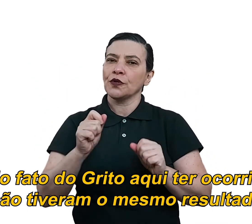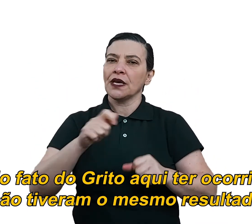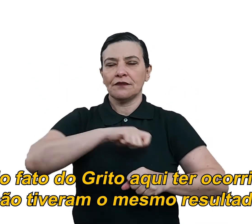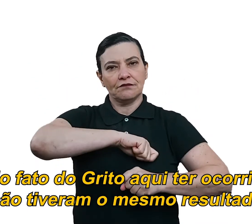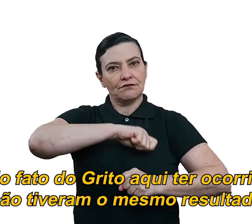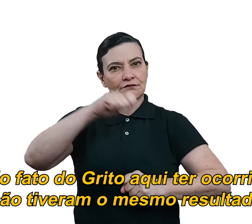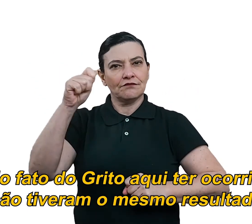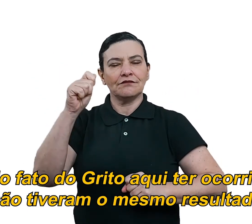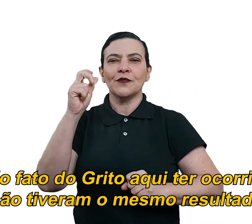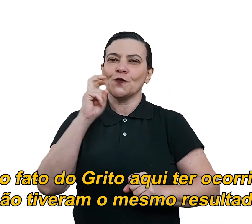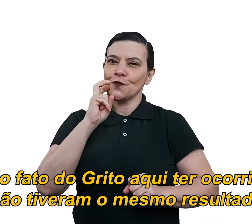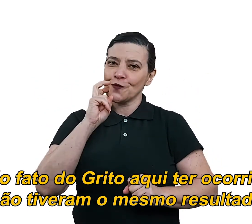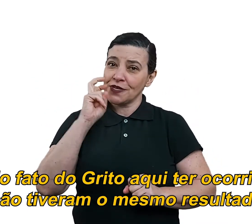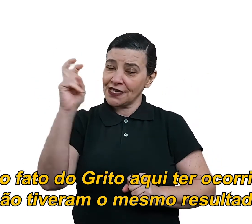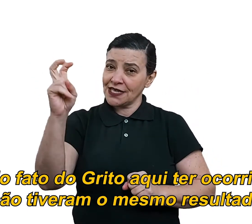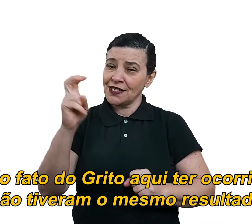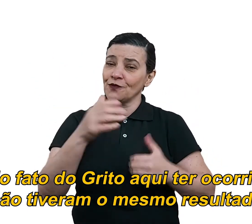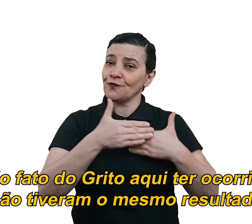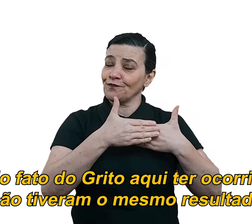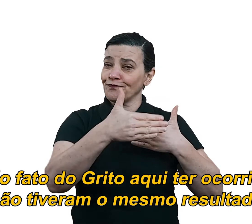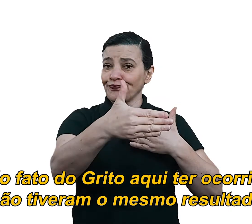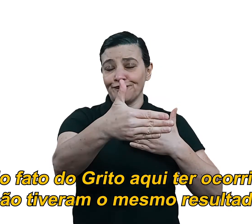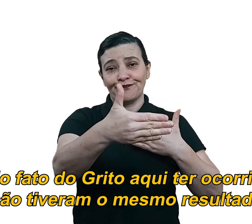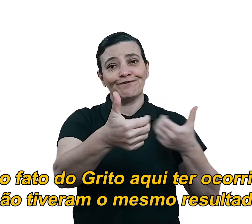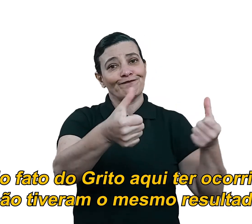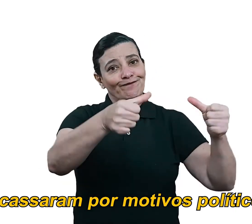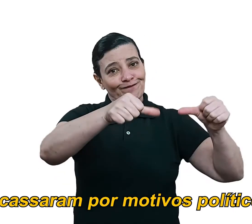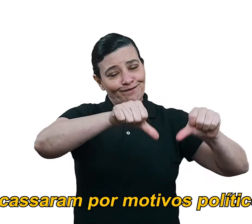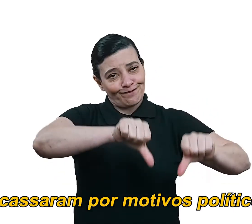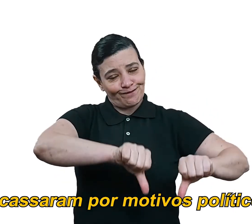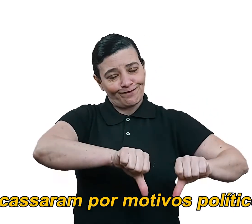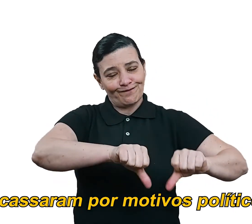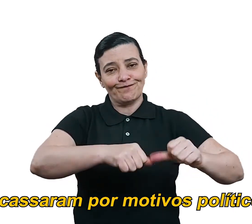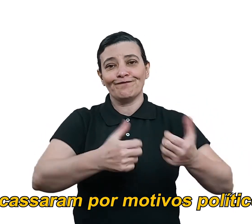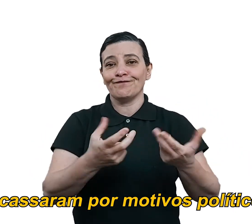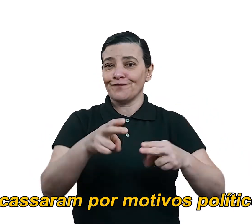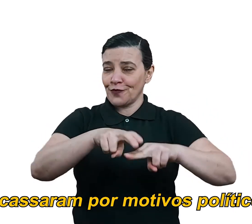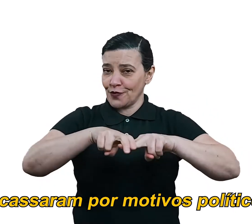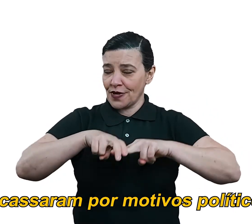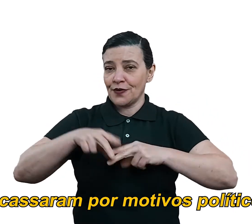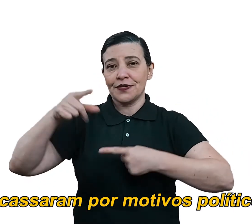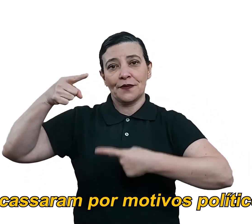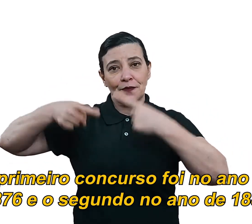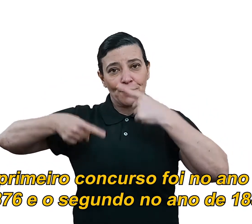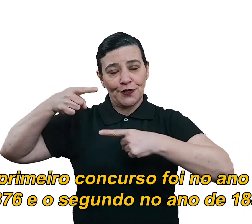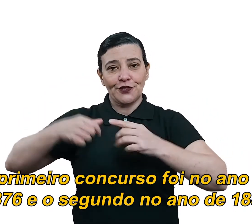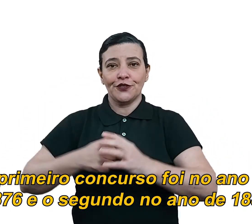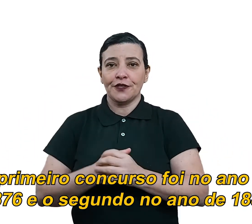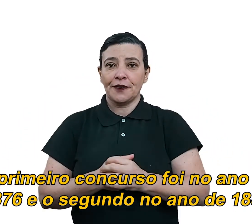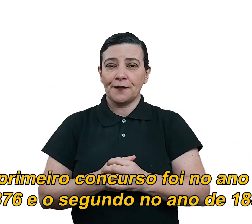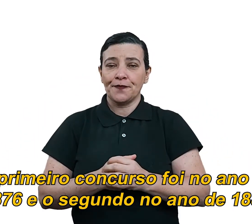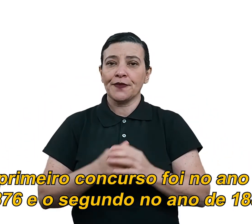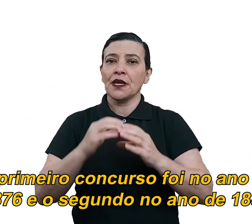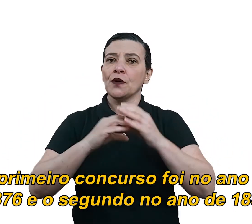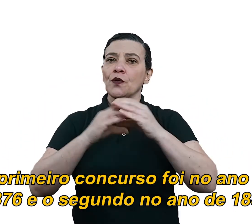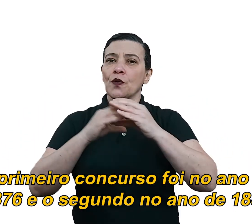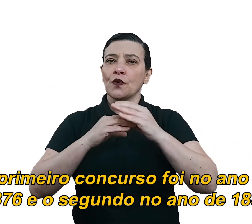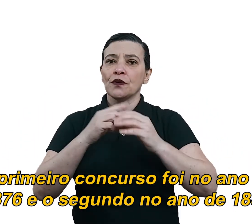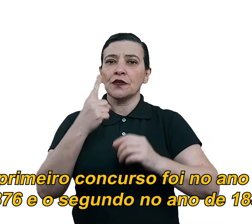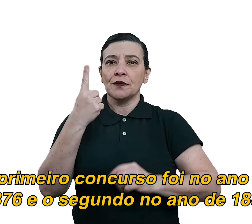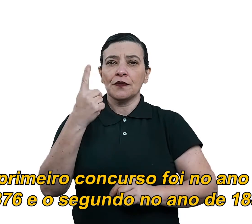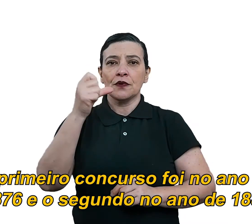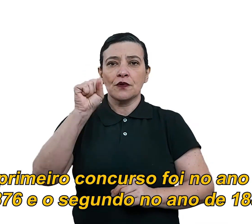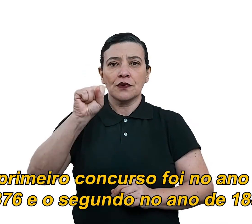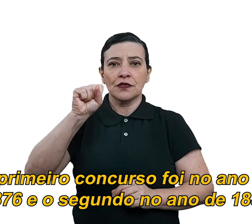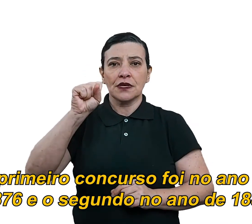grito aqui ter ocorrido, não tiveram o mesmo resultado, fracassaram por motivos políticos. O primeiro concurso foi no